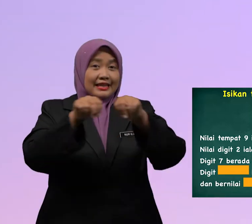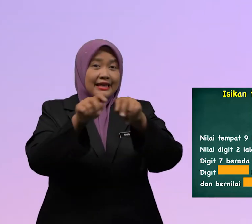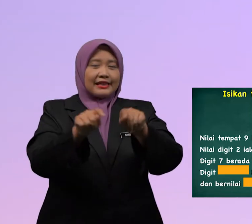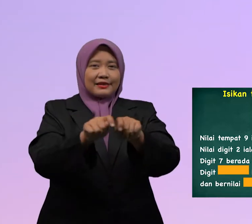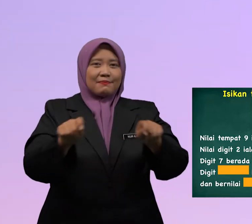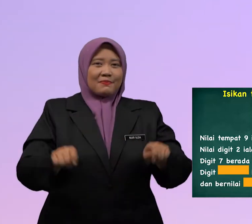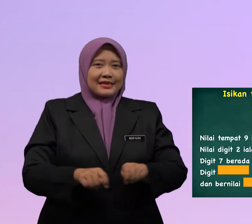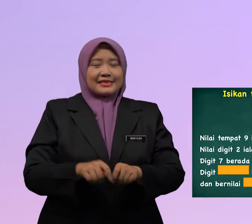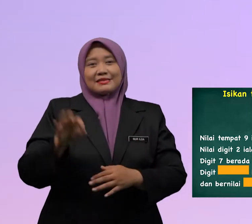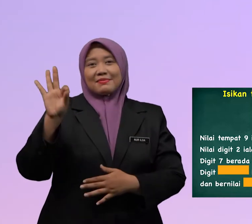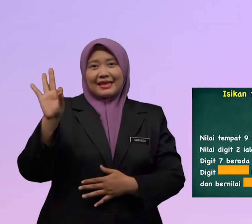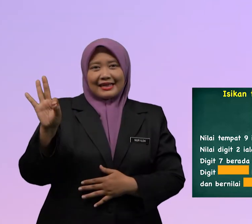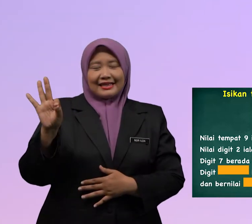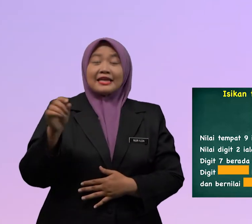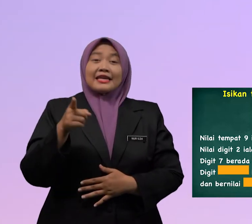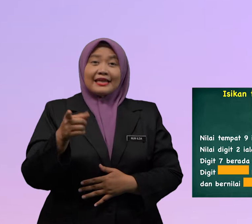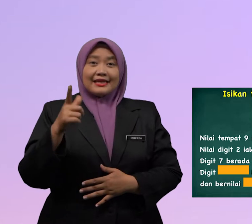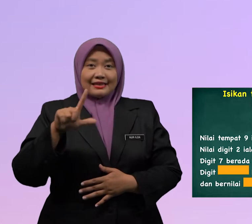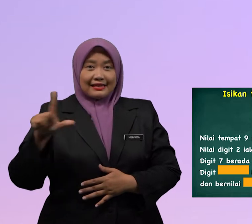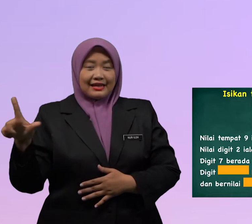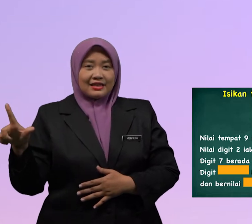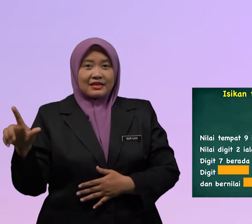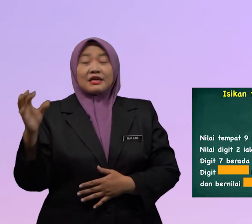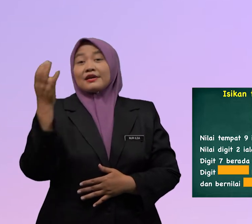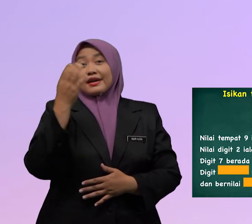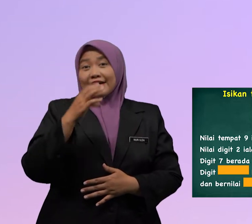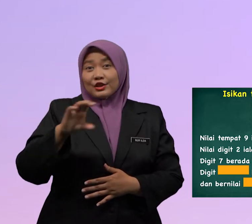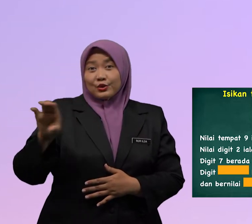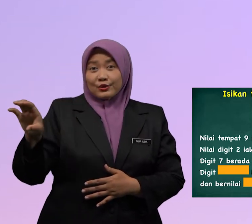Nilai tempat 9 ialah 100.